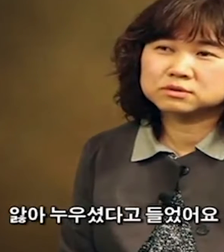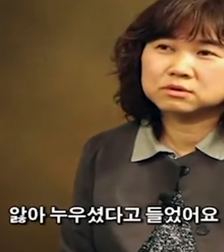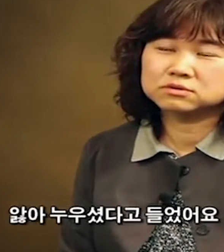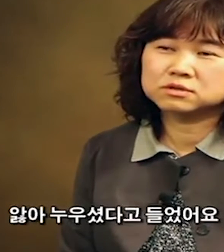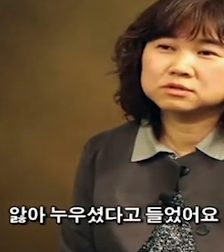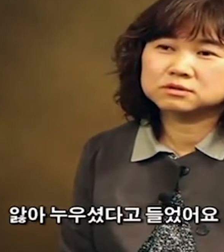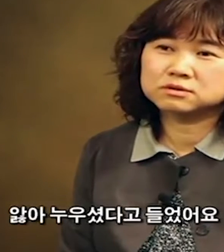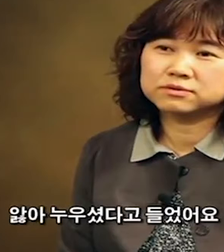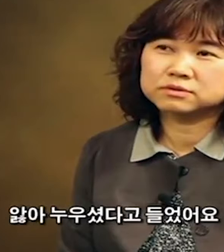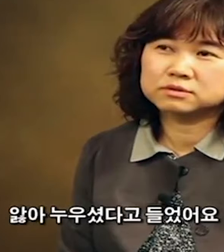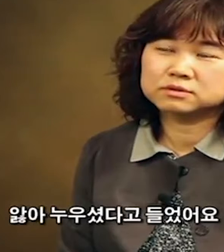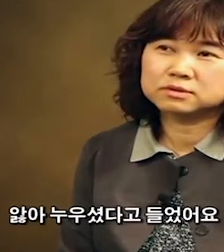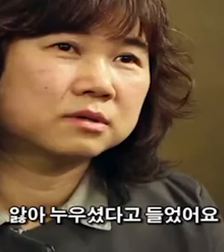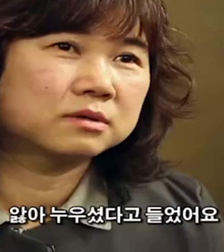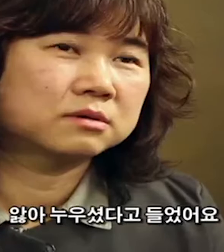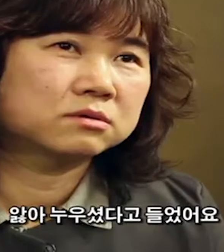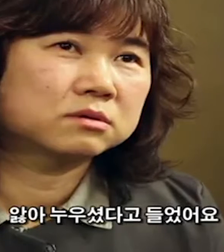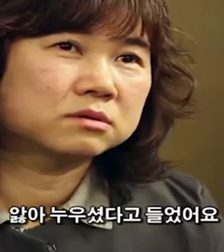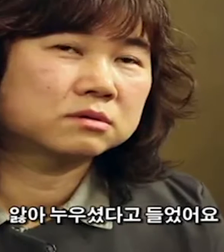알아놓으셨다고 들었어요.